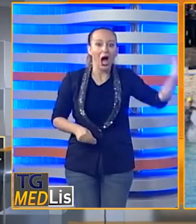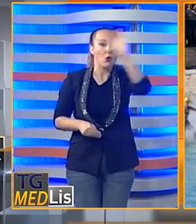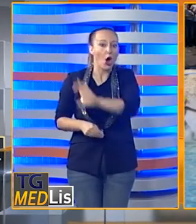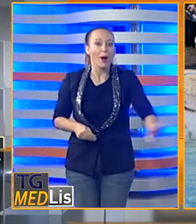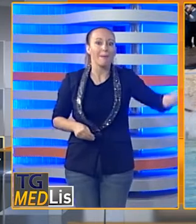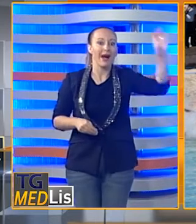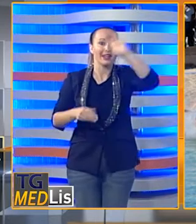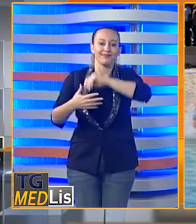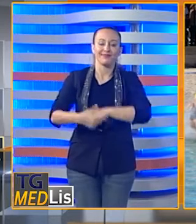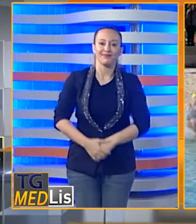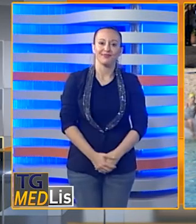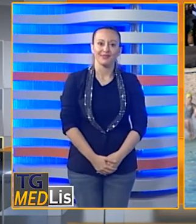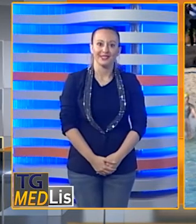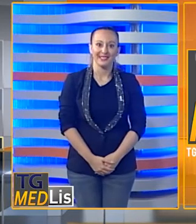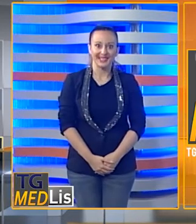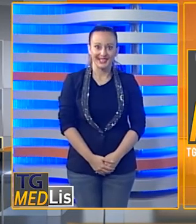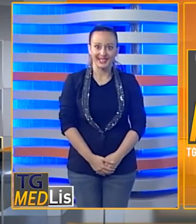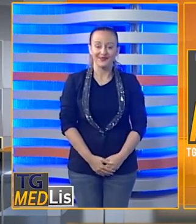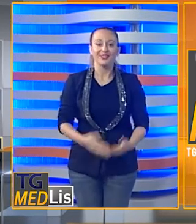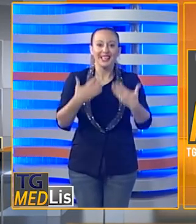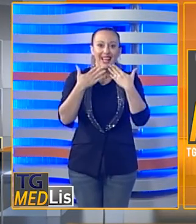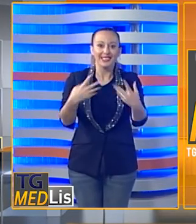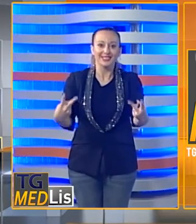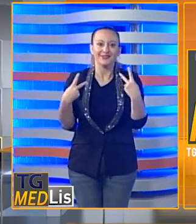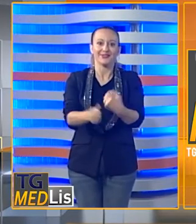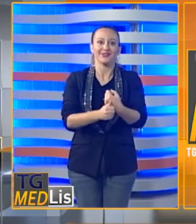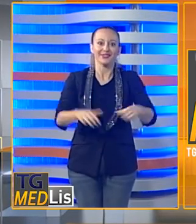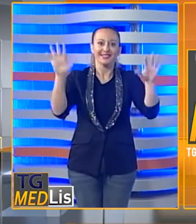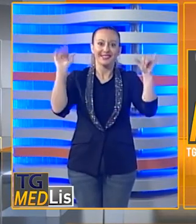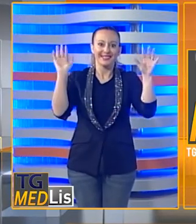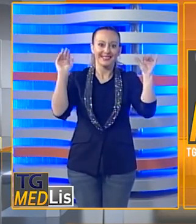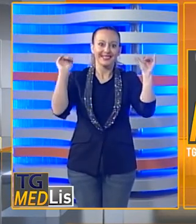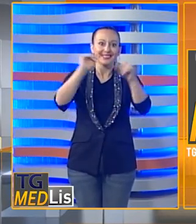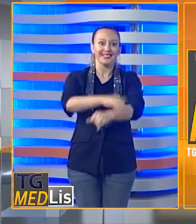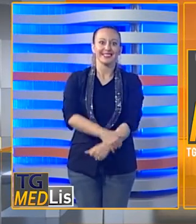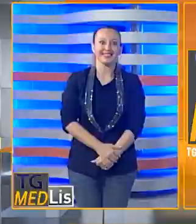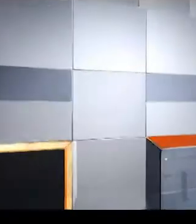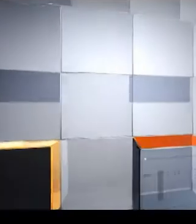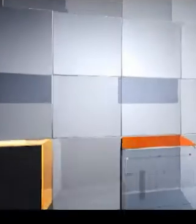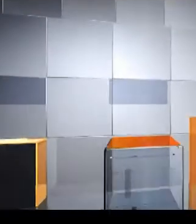Per il TG Med LIS è tutto, arrivederci.